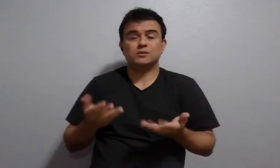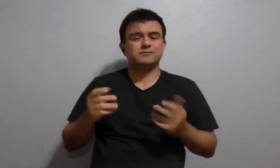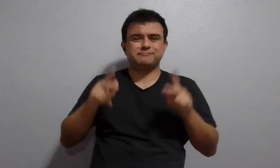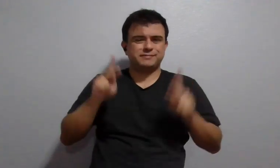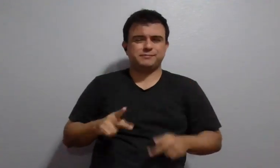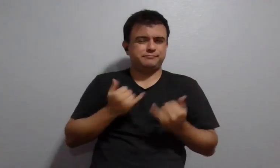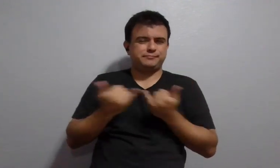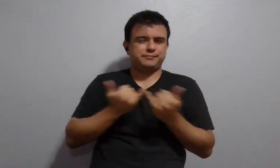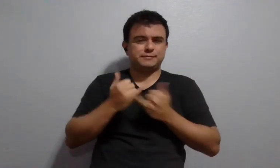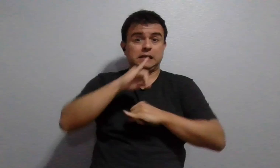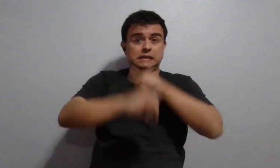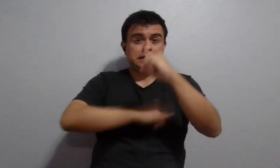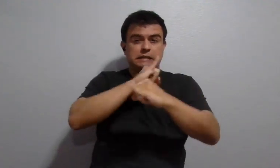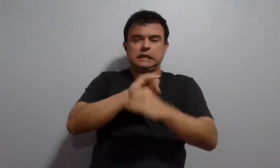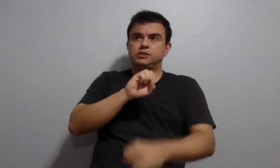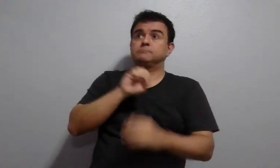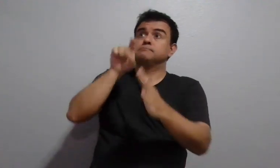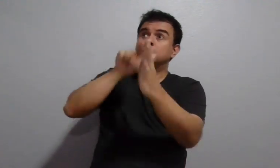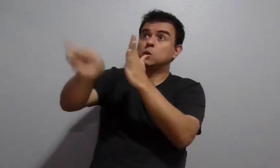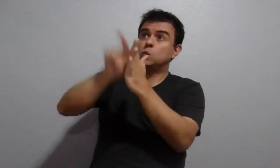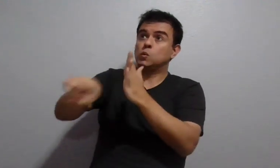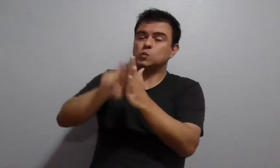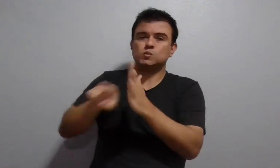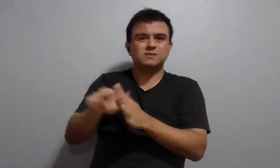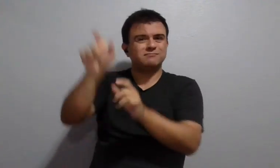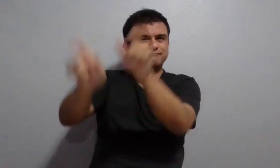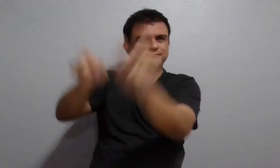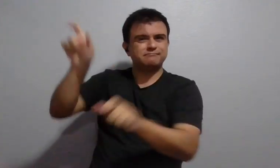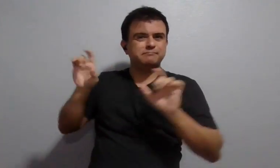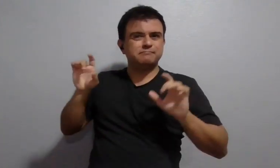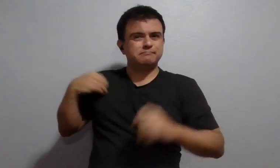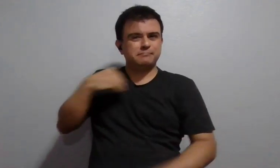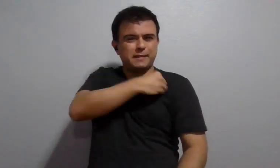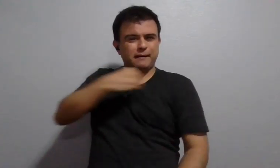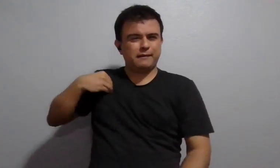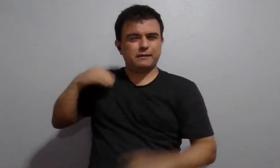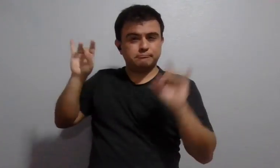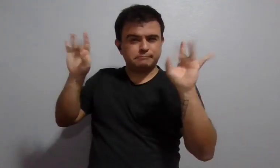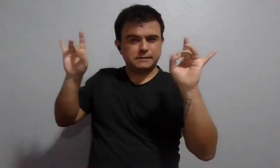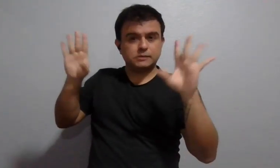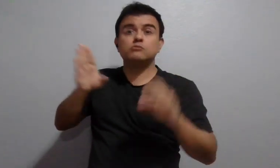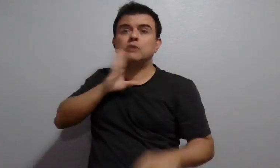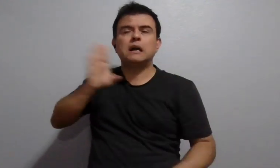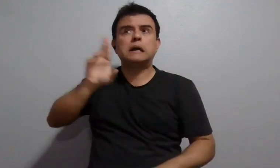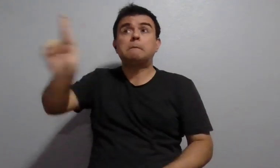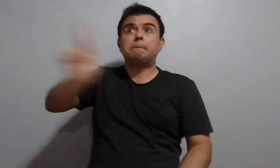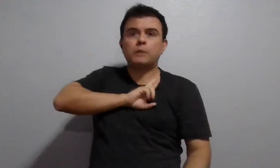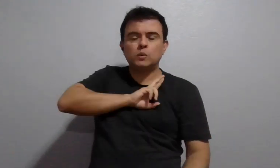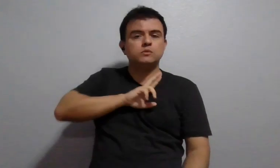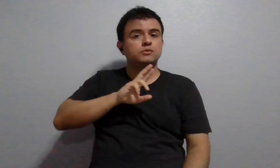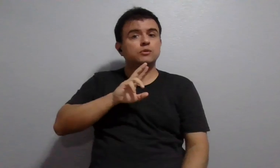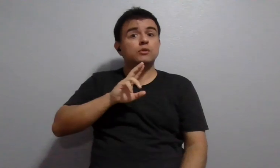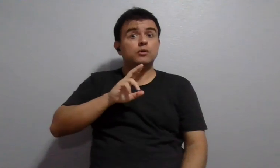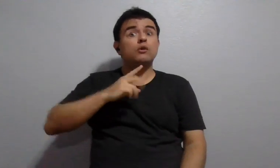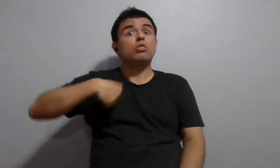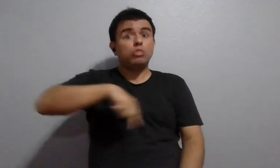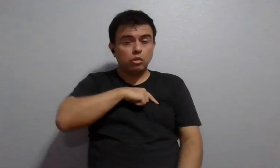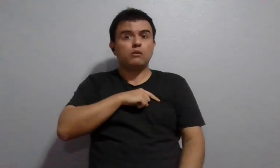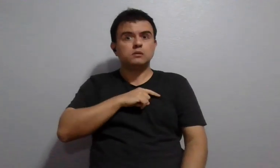perguntas e os especialistas respondem. Muitas vezes a gente acaba respondendo porque a gente recebe essas